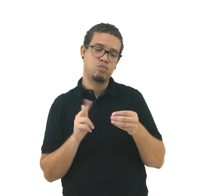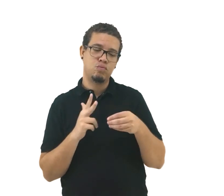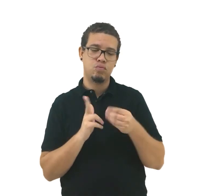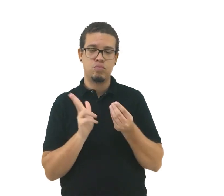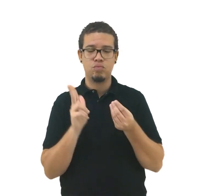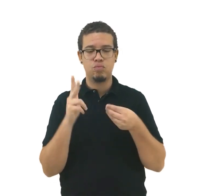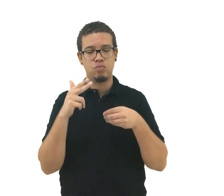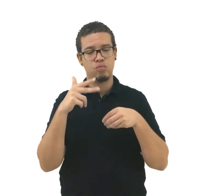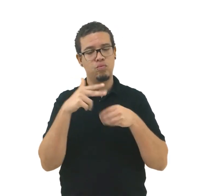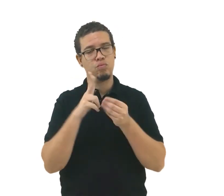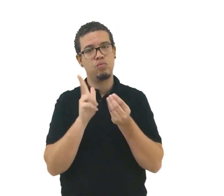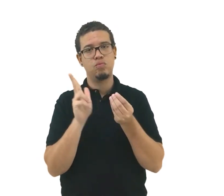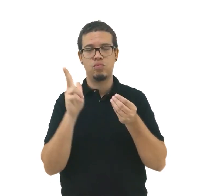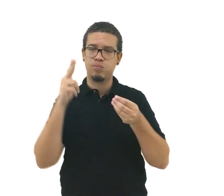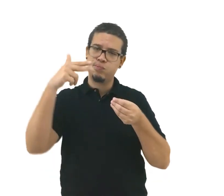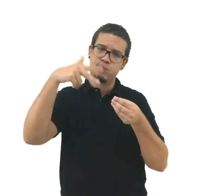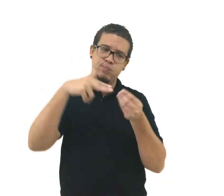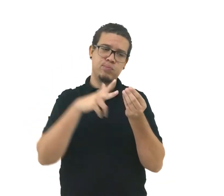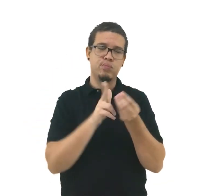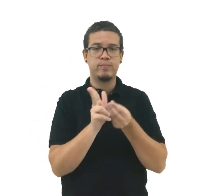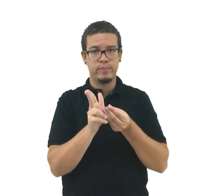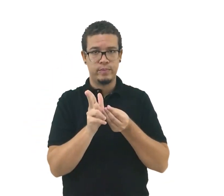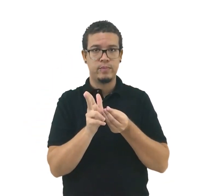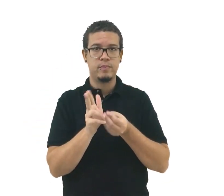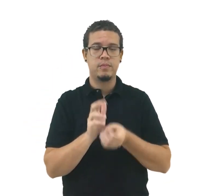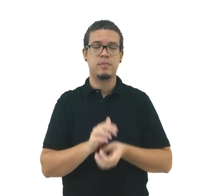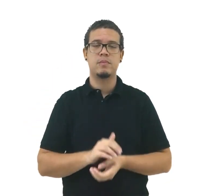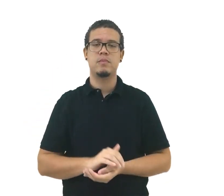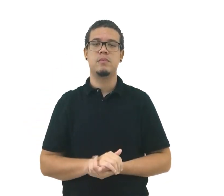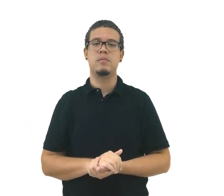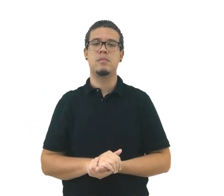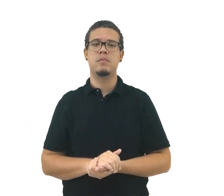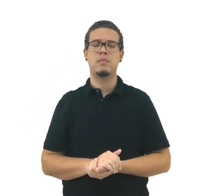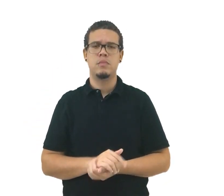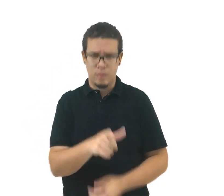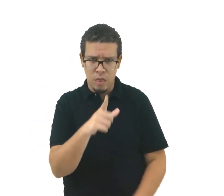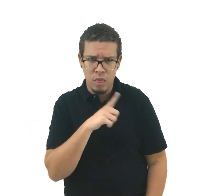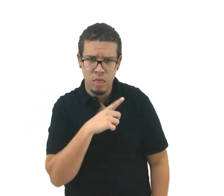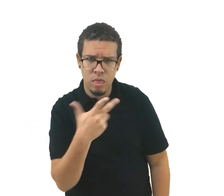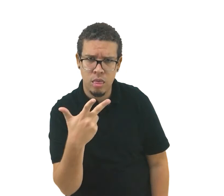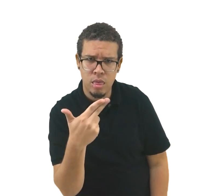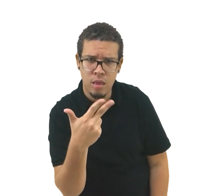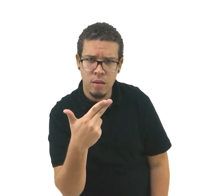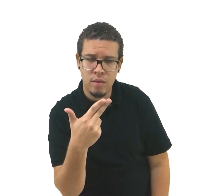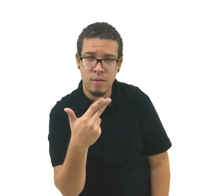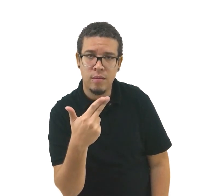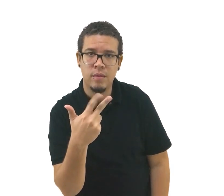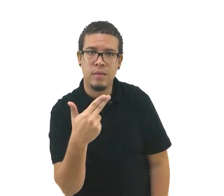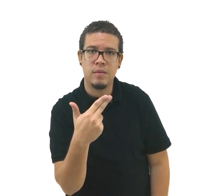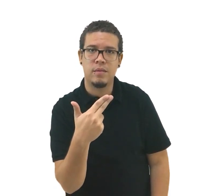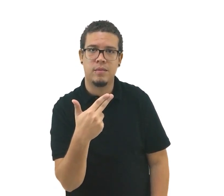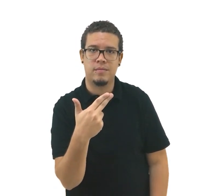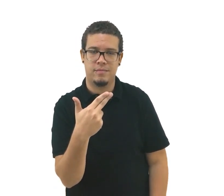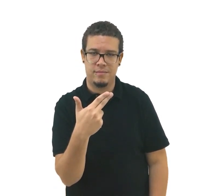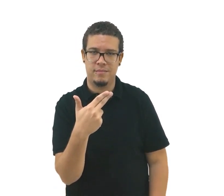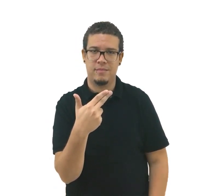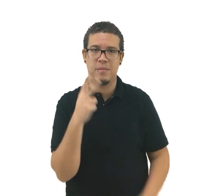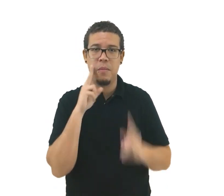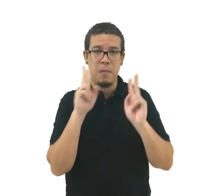Um outro exemplo que irei apresentar agora é com relação ao verbo cortar. Pode ser assim e pode ser